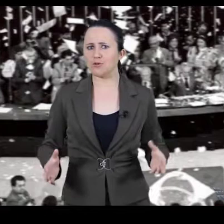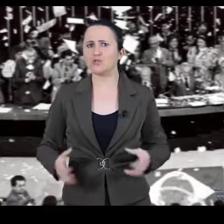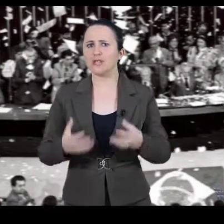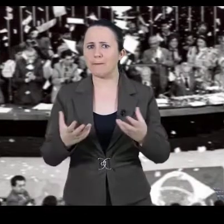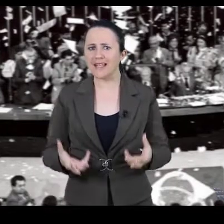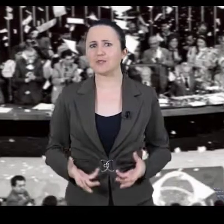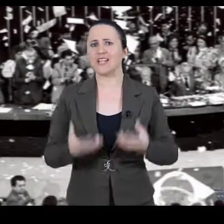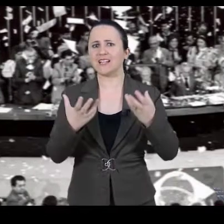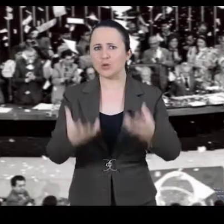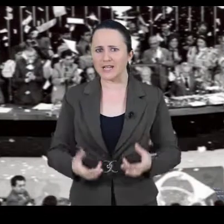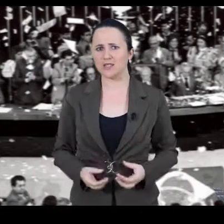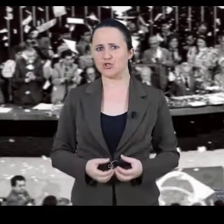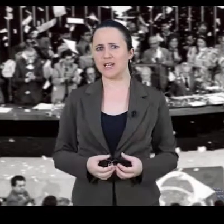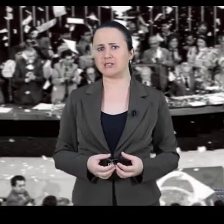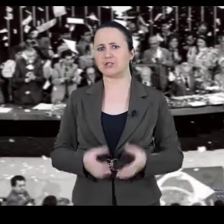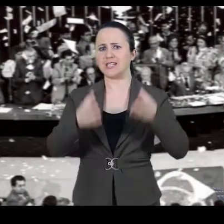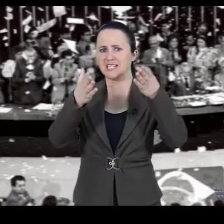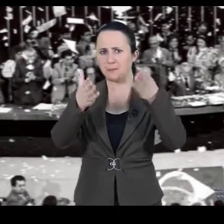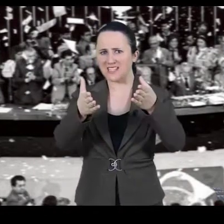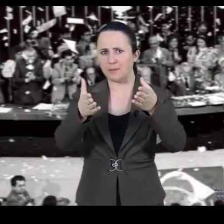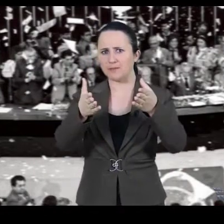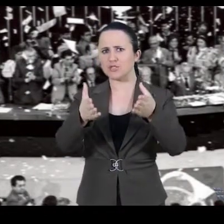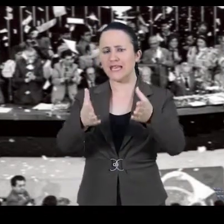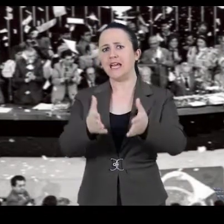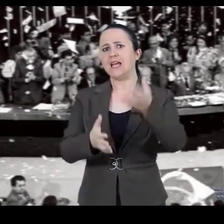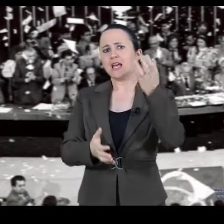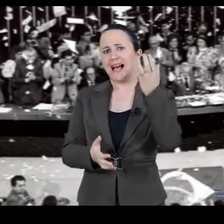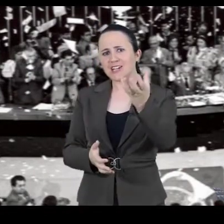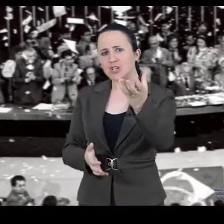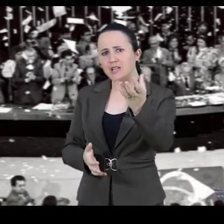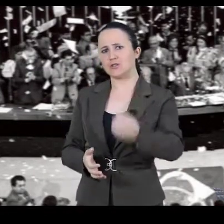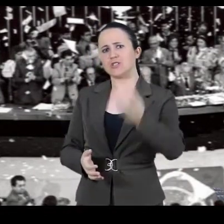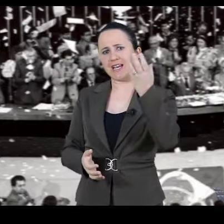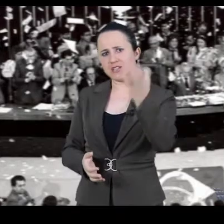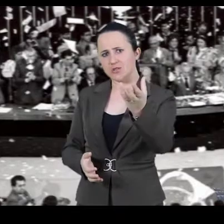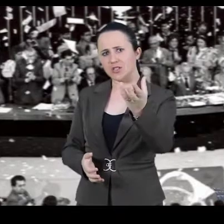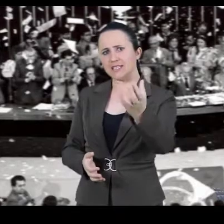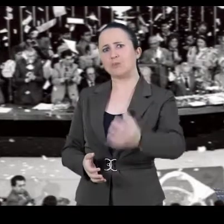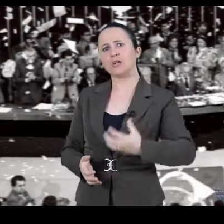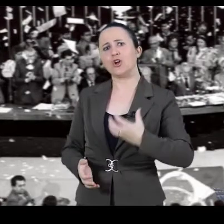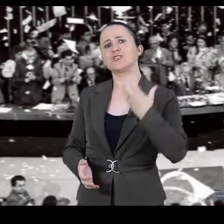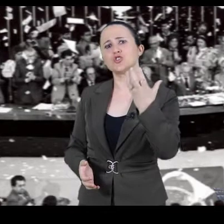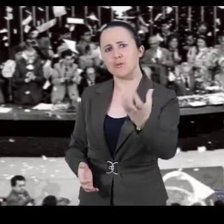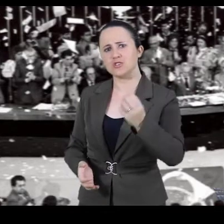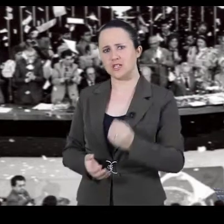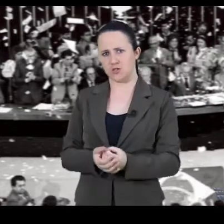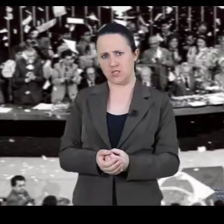os fundamentos e a natureza dos direitos sociais e percebemos que há direitos sociais e do cidadão porque nós somos seres